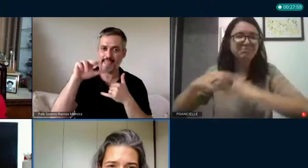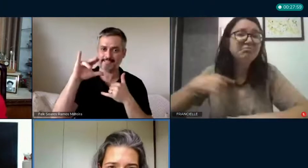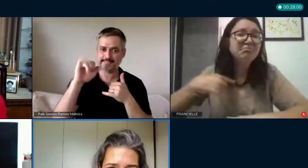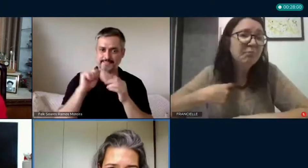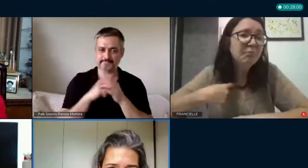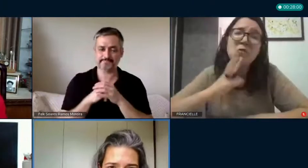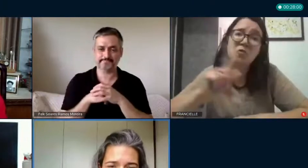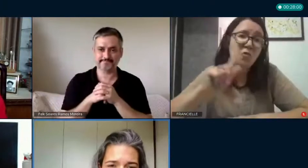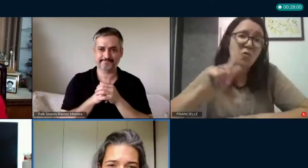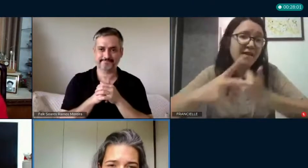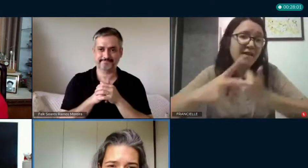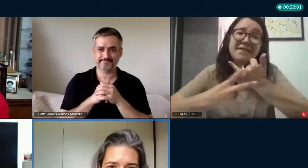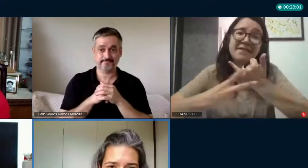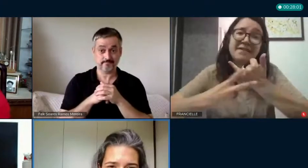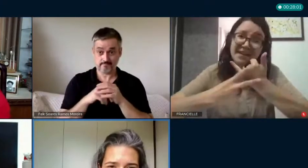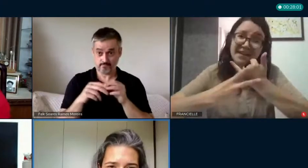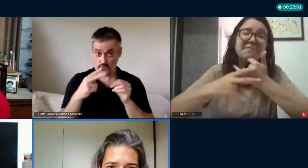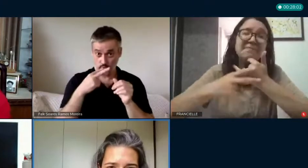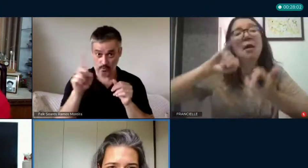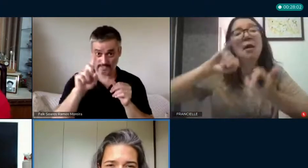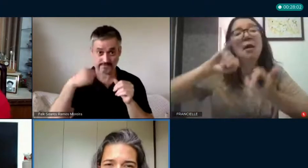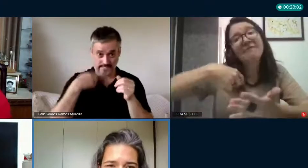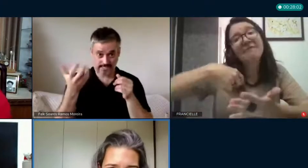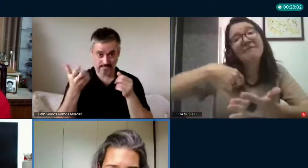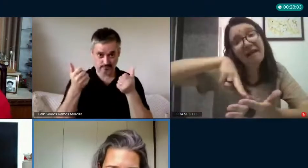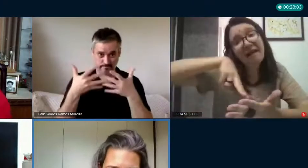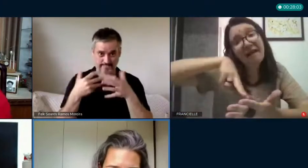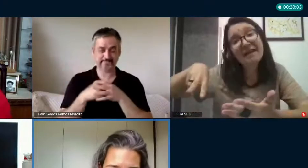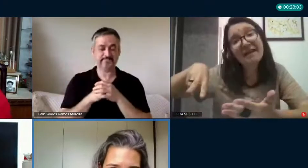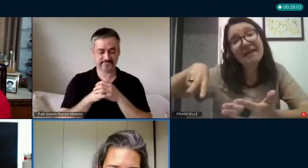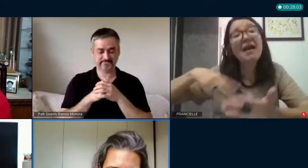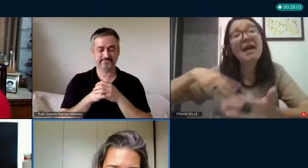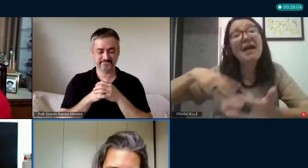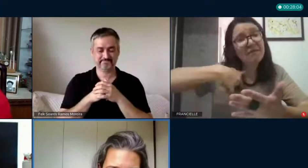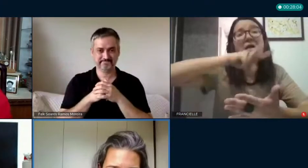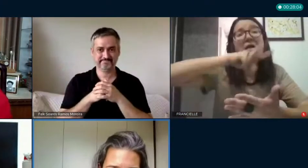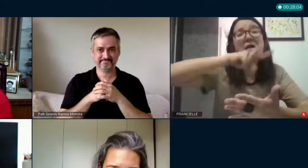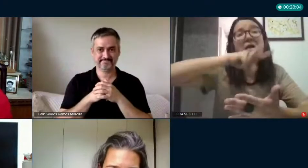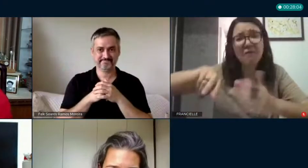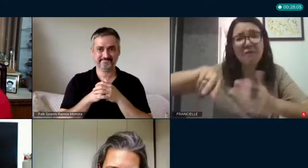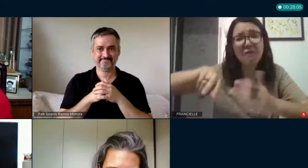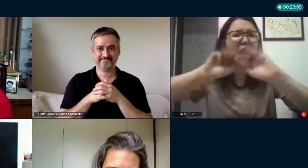Isso, uma configuração de Y e um V na frente. Eu não conhecia esse sinal.